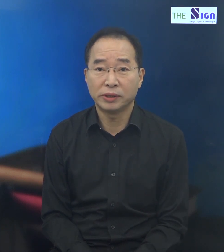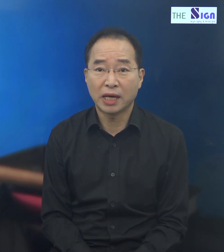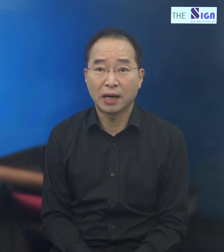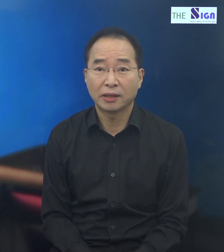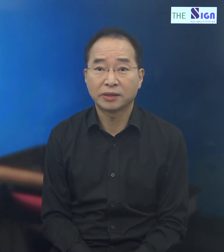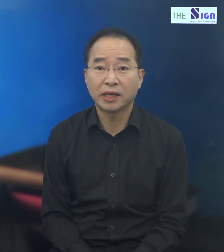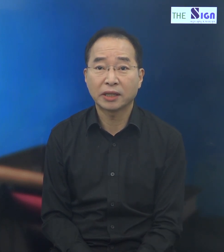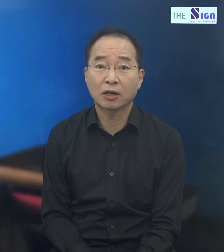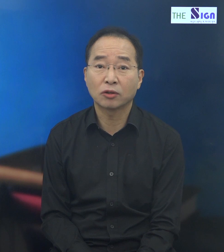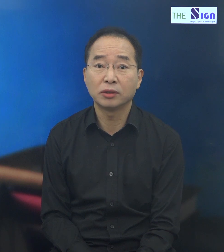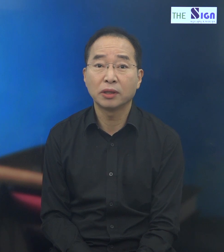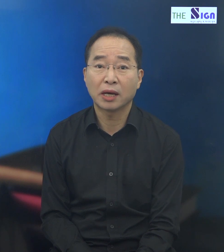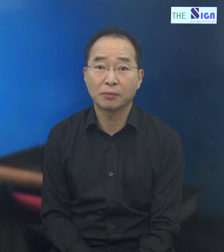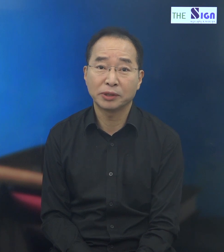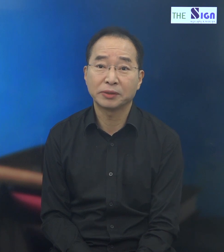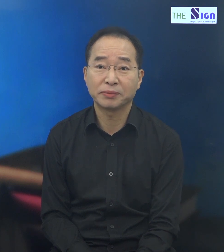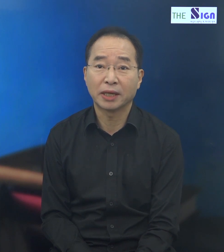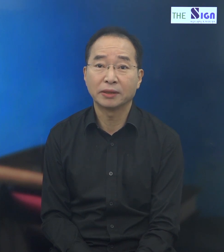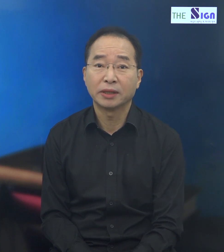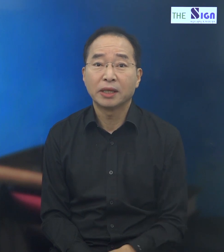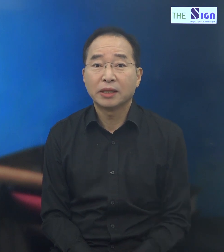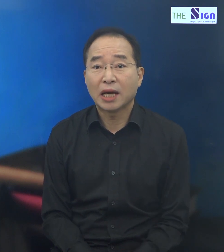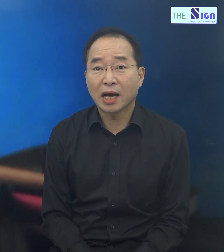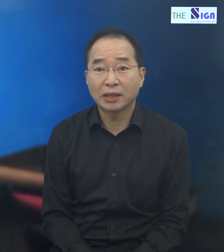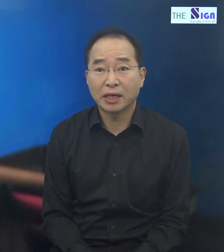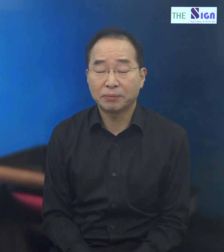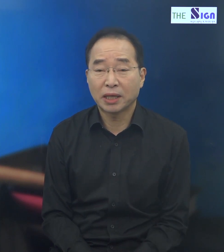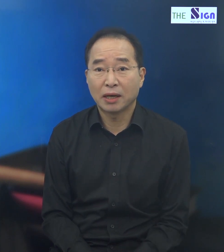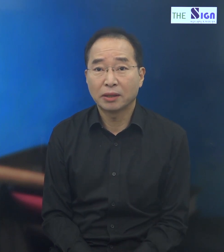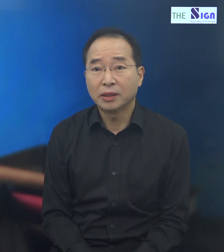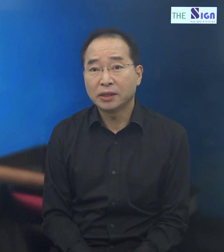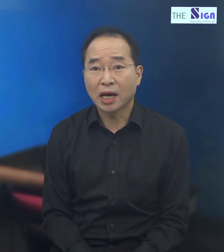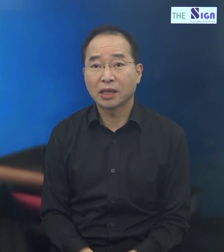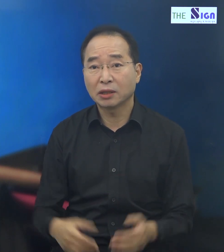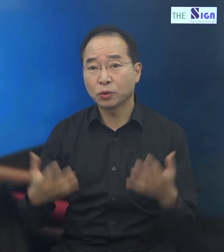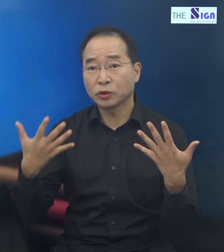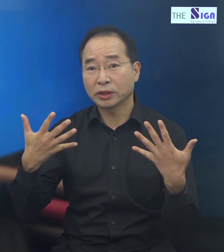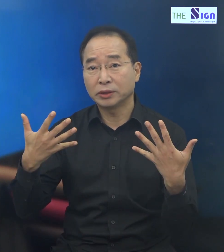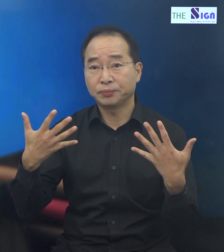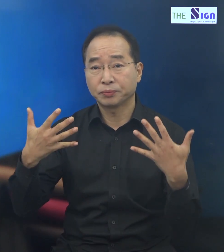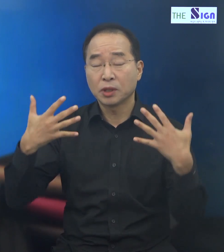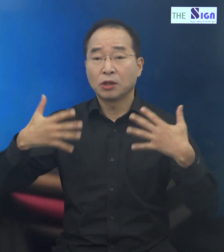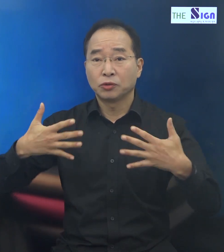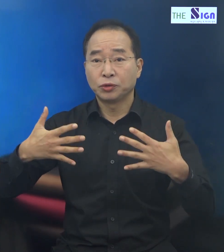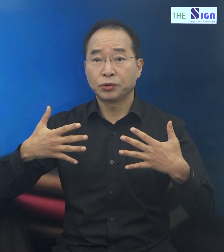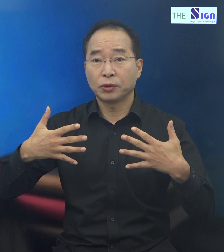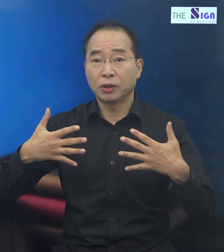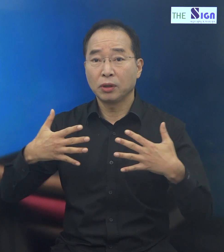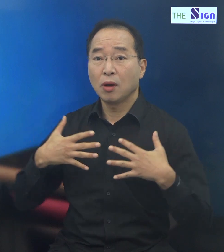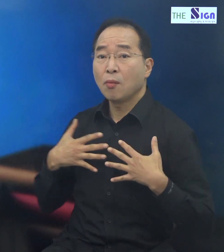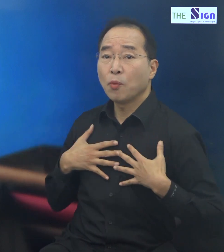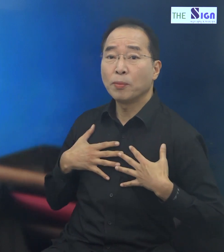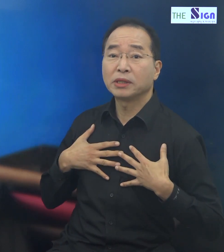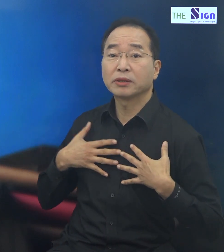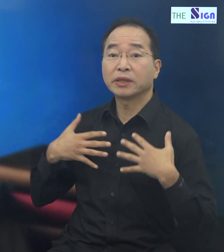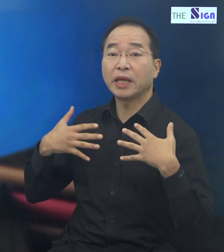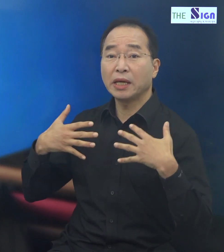어울리다 세 단어를 알아보겠습니다. 약하다입니다. 약하다 동작은 두 손을 몸에서